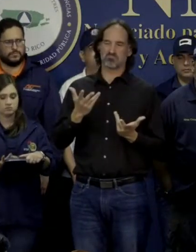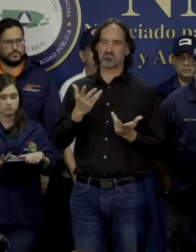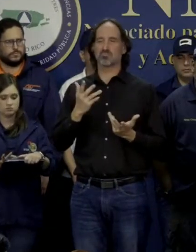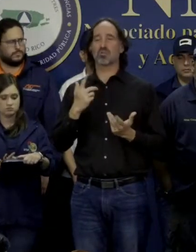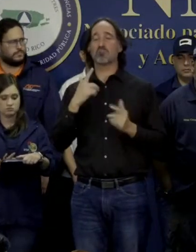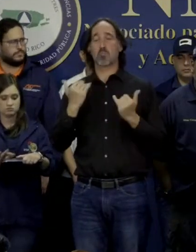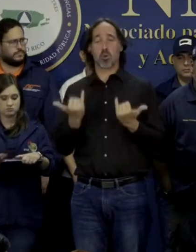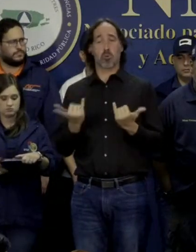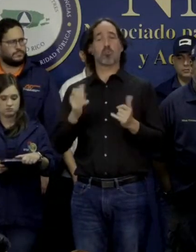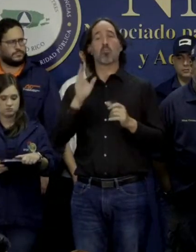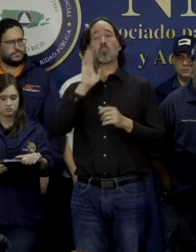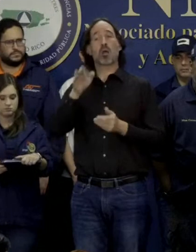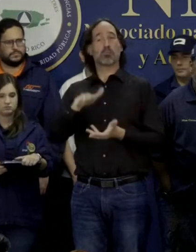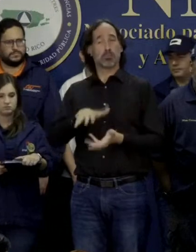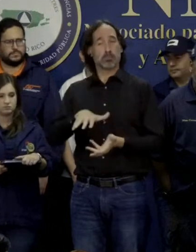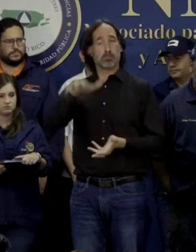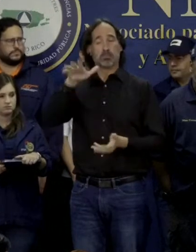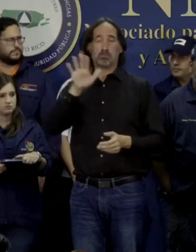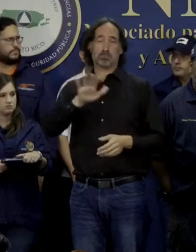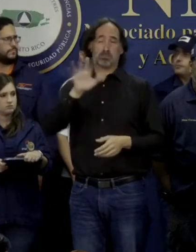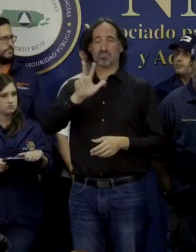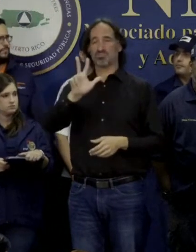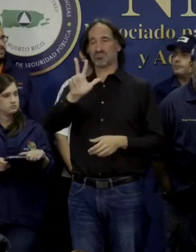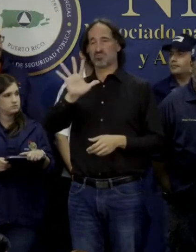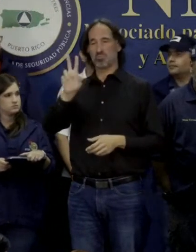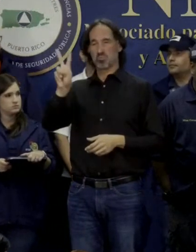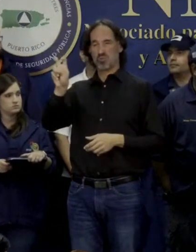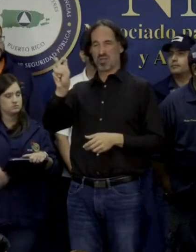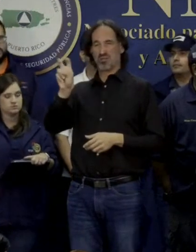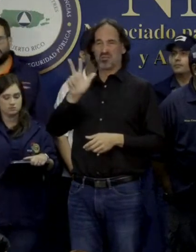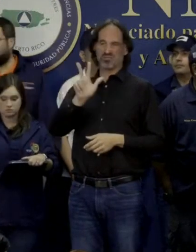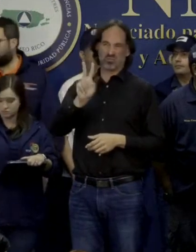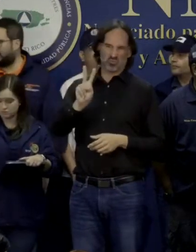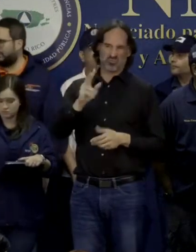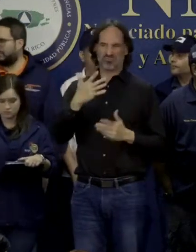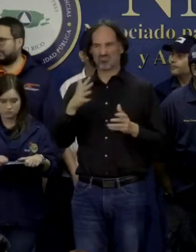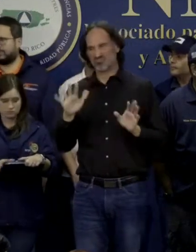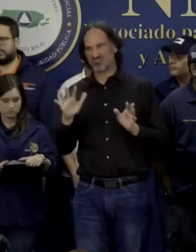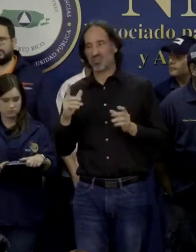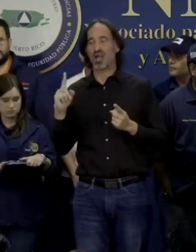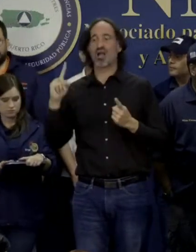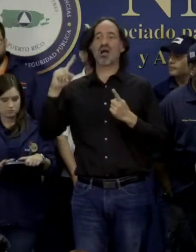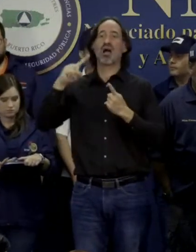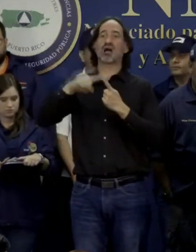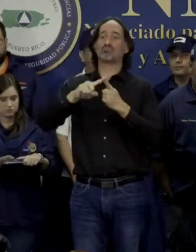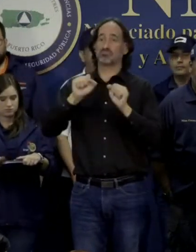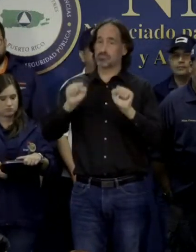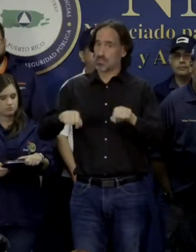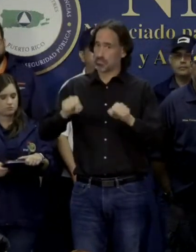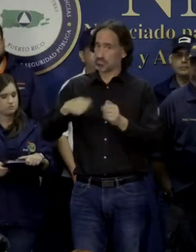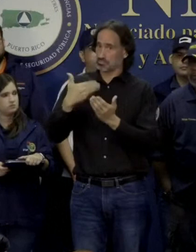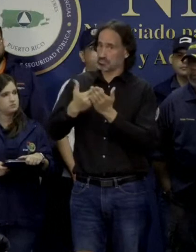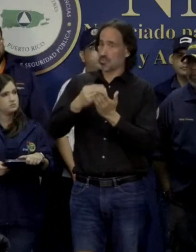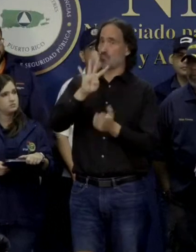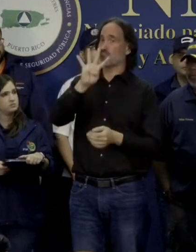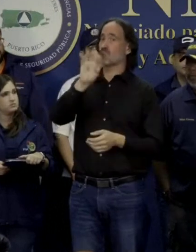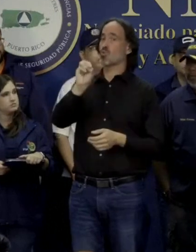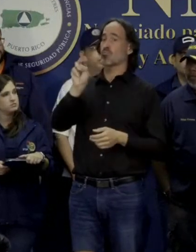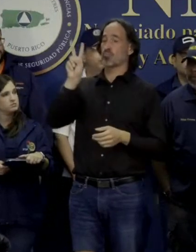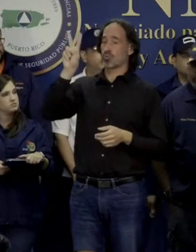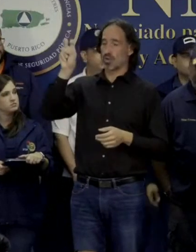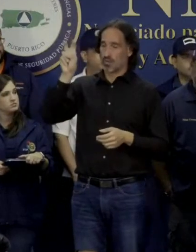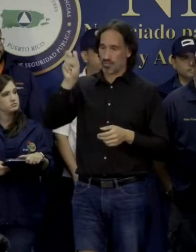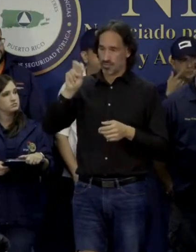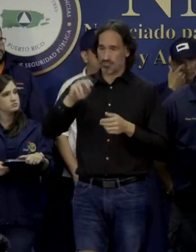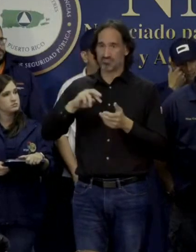En María llegó a ser 40 pulgadas, pero Ernesto Morales ha explicado que estuvo concentrado en un área en particular, mientras que aquí, pues por